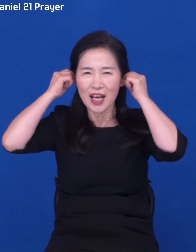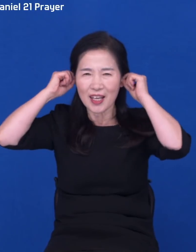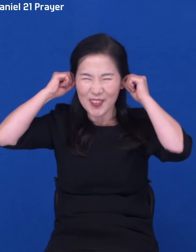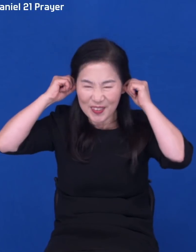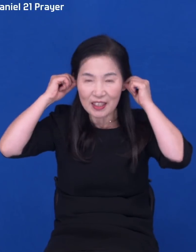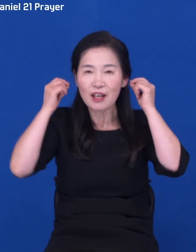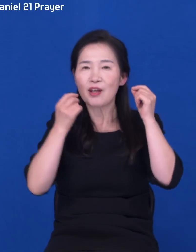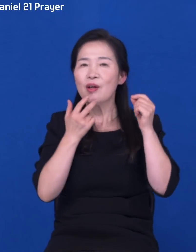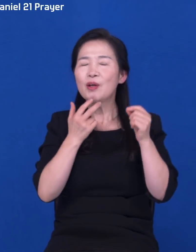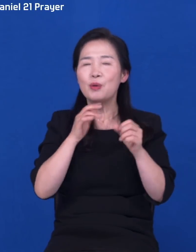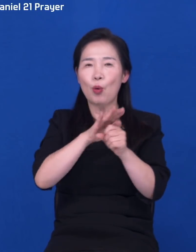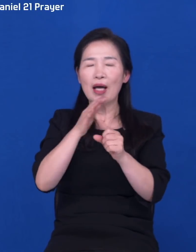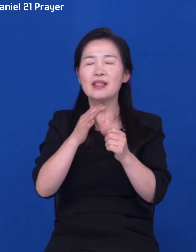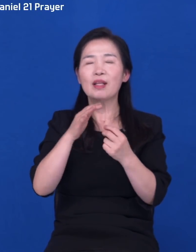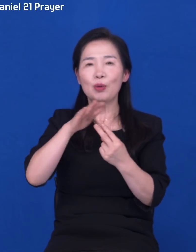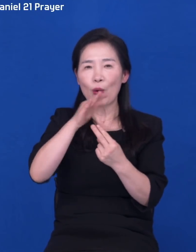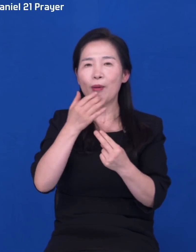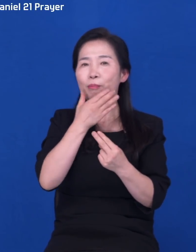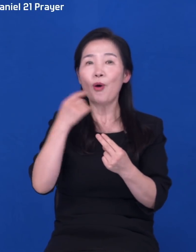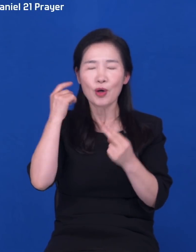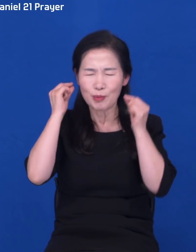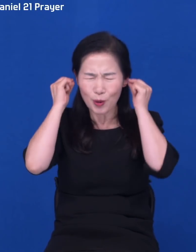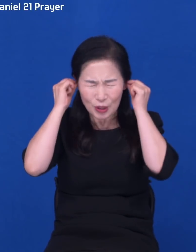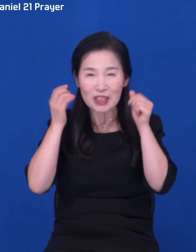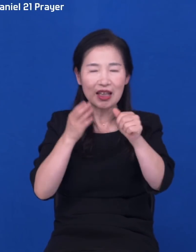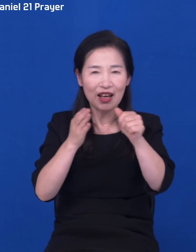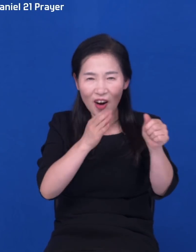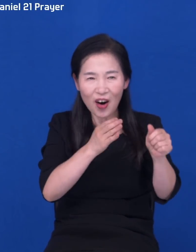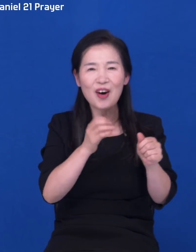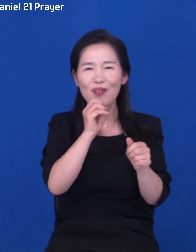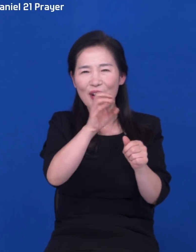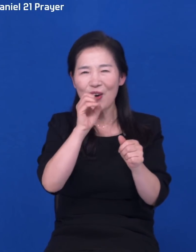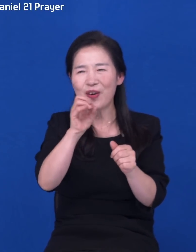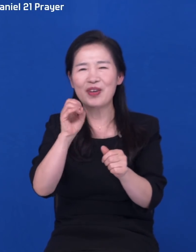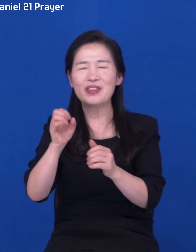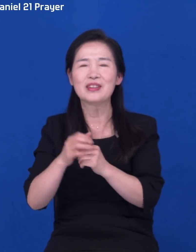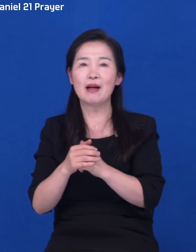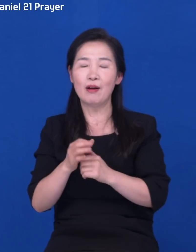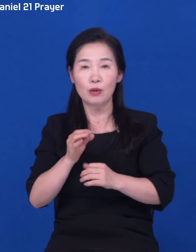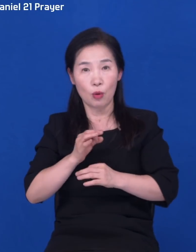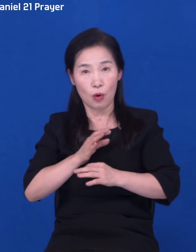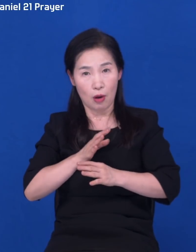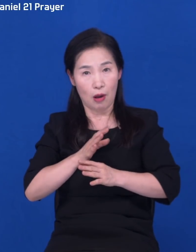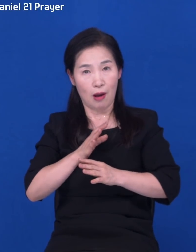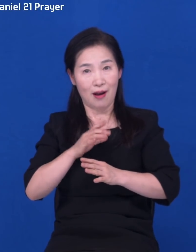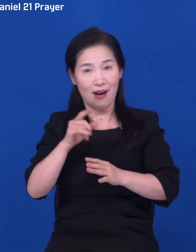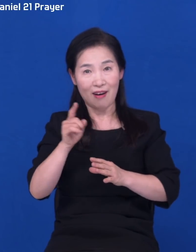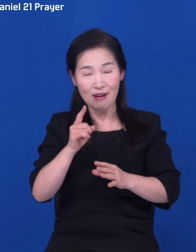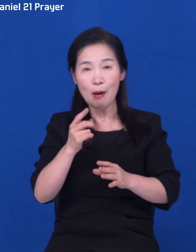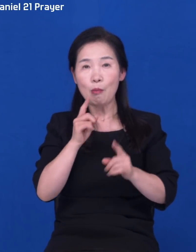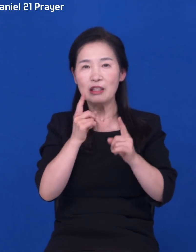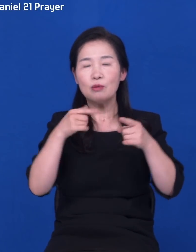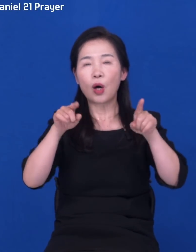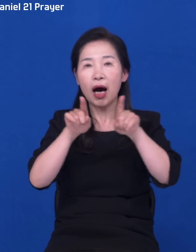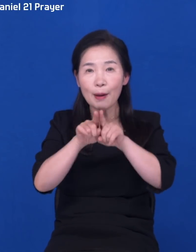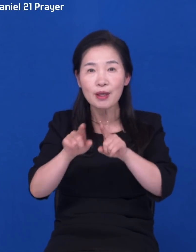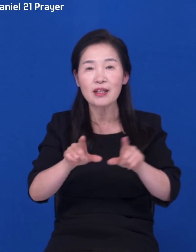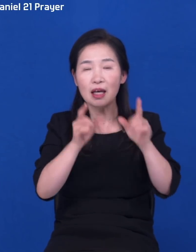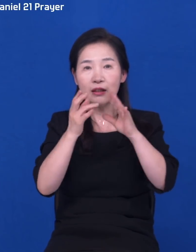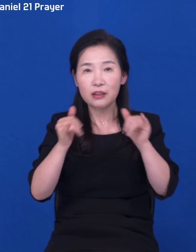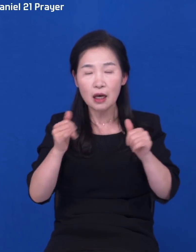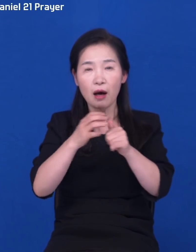꽂아놓으세요. 그렇게 얘기하고 다니기 시작했어요. 놀라운 건 말씀과 함께하는 사람들은 해방되는 걸 제가 계속 보고 있는